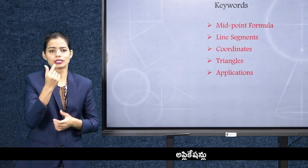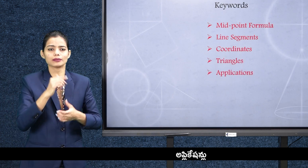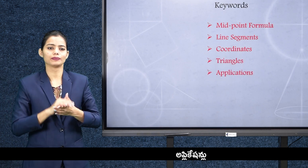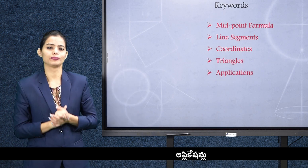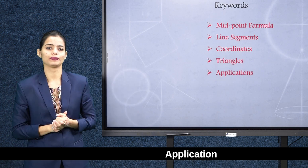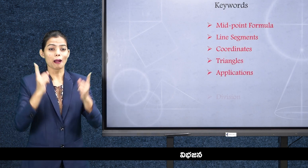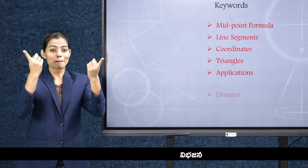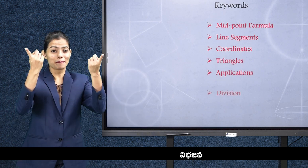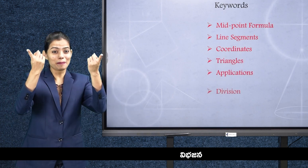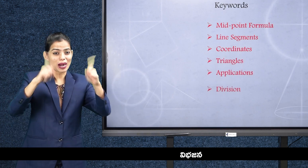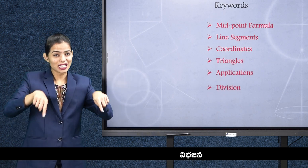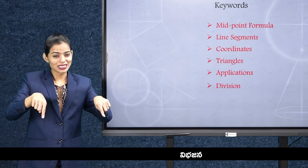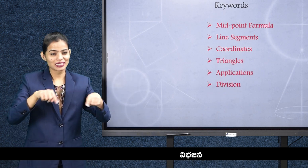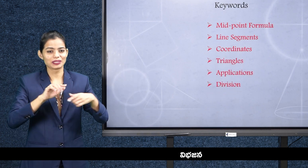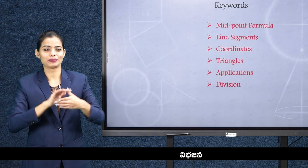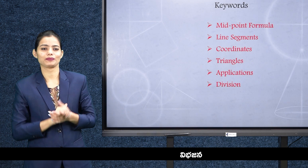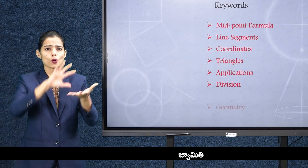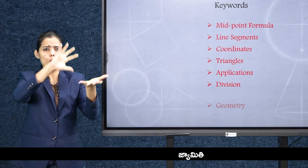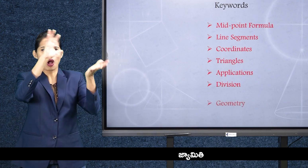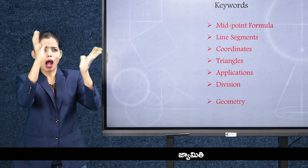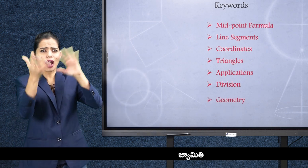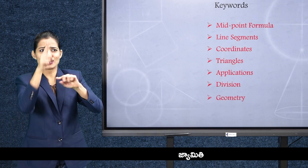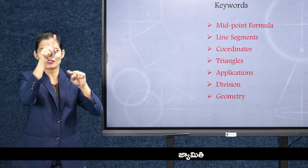అప్లికేషన్లు, విభజన, జ్యామితి.